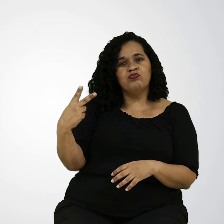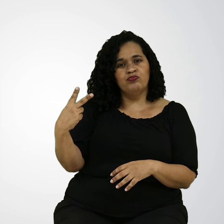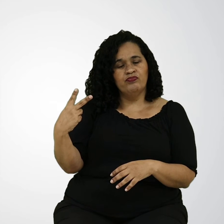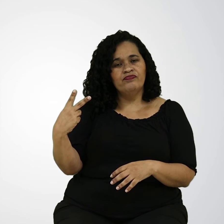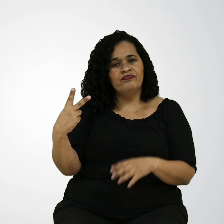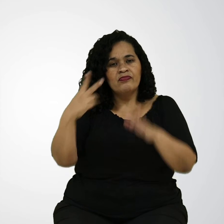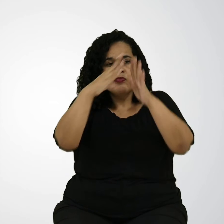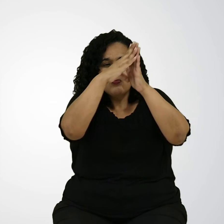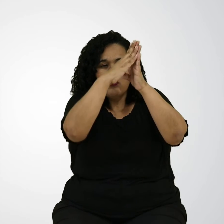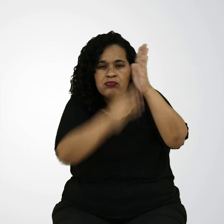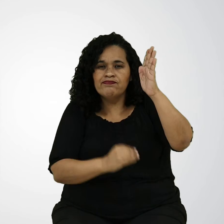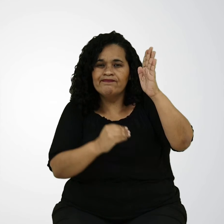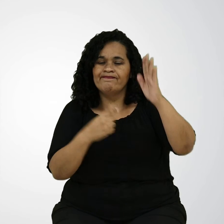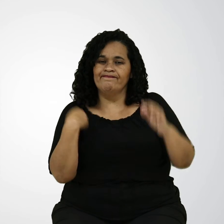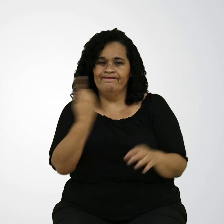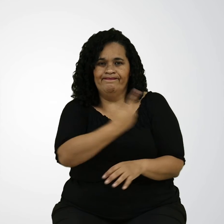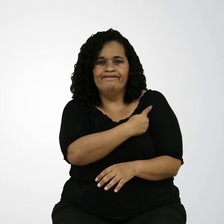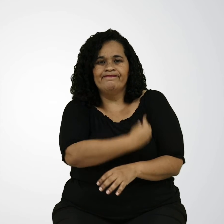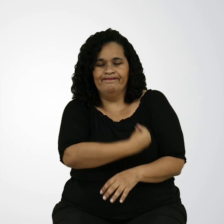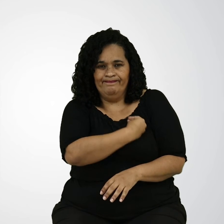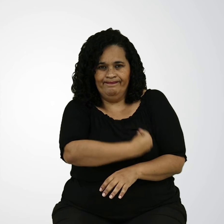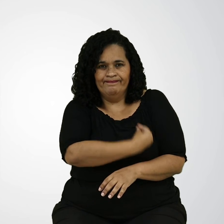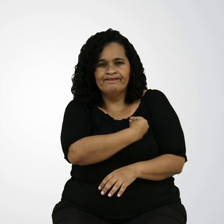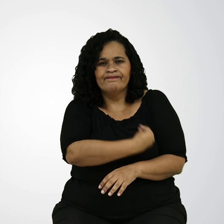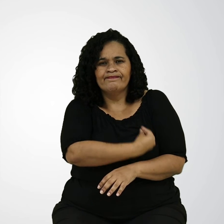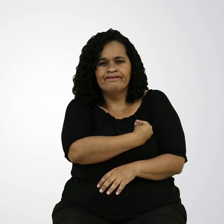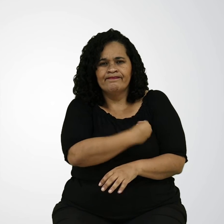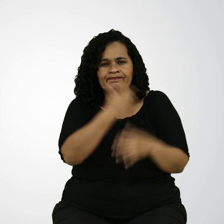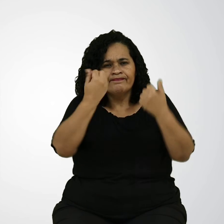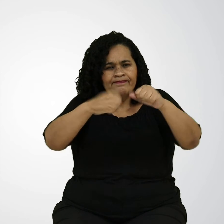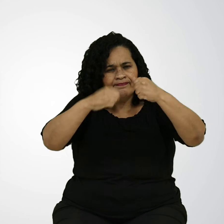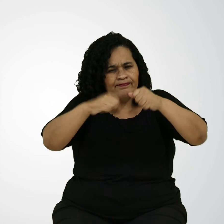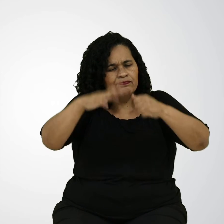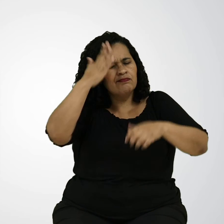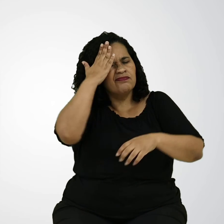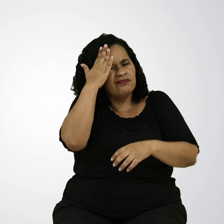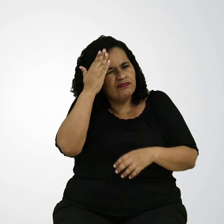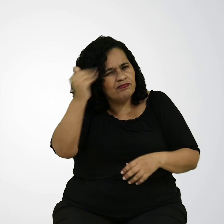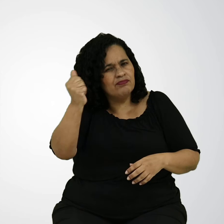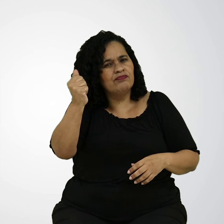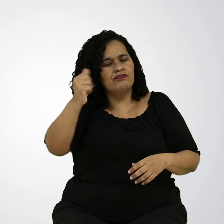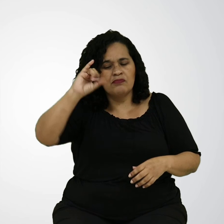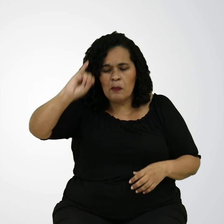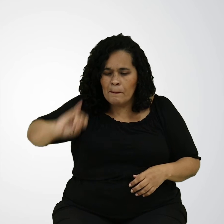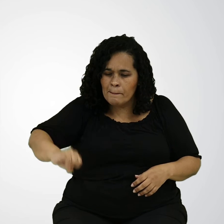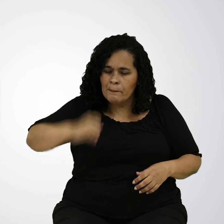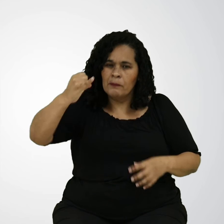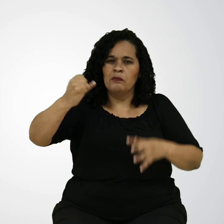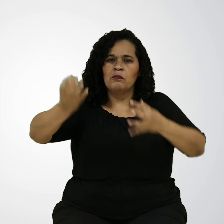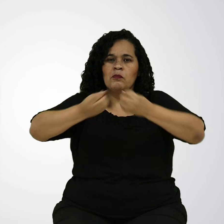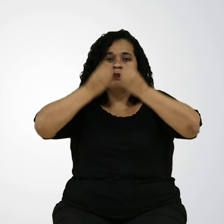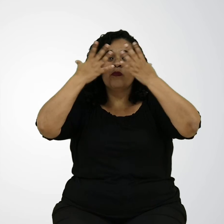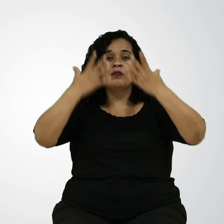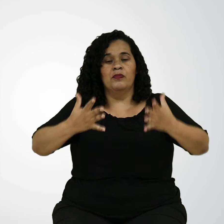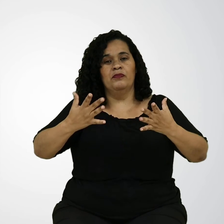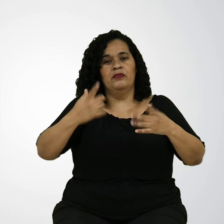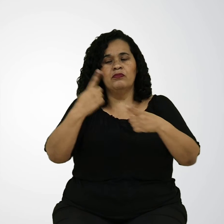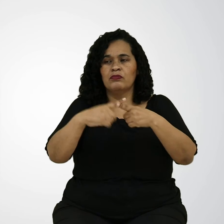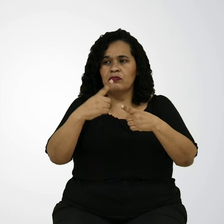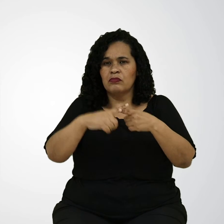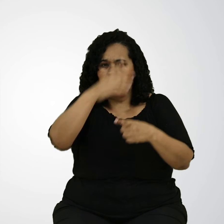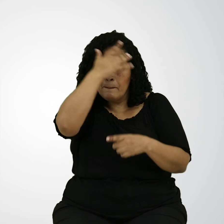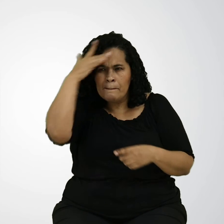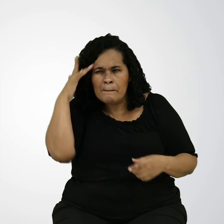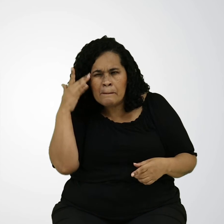com sabedoria, aproveitando bem cada oportunidade. As pessoas estão nos observando. Nós somos discípulos